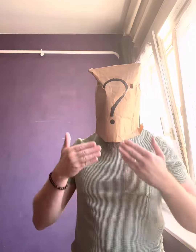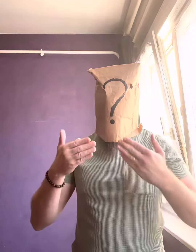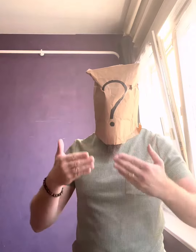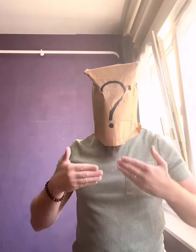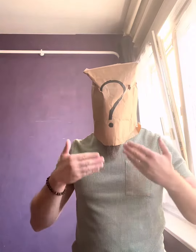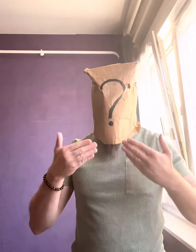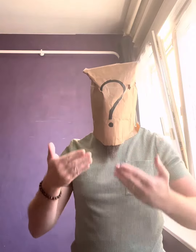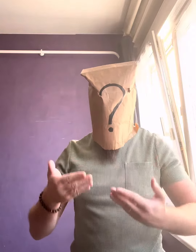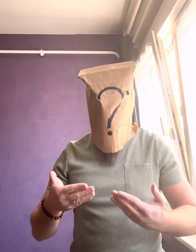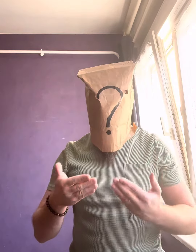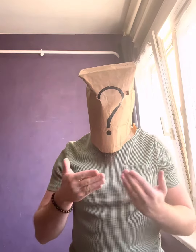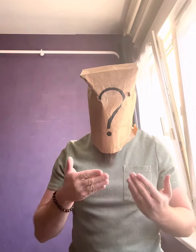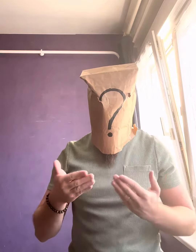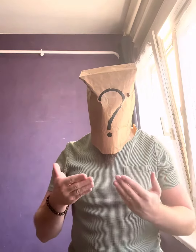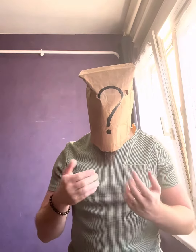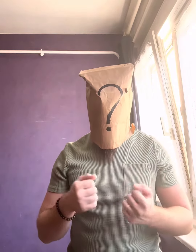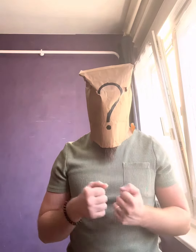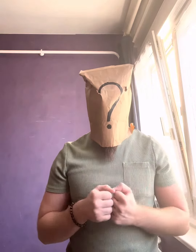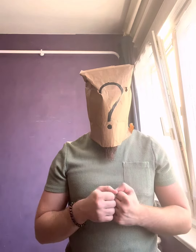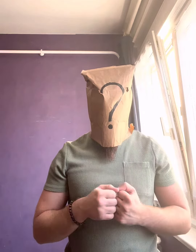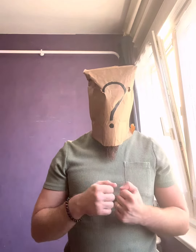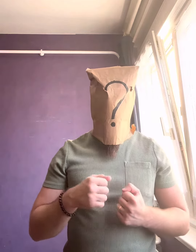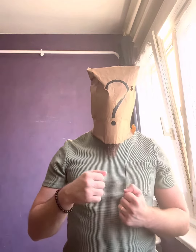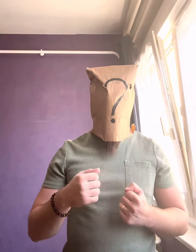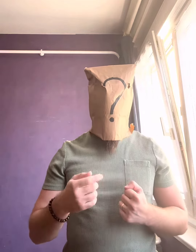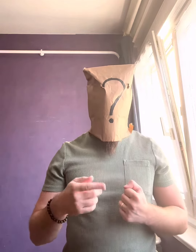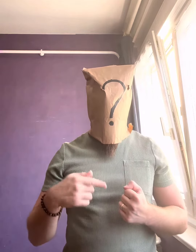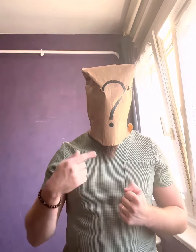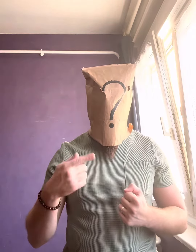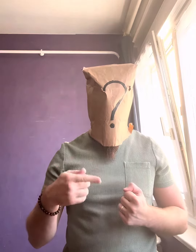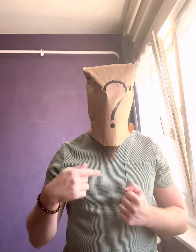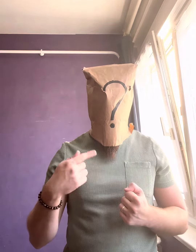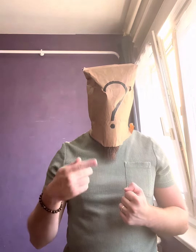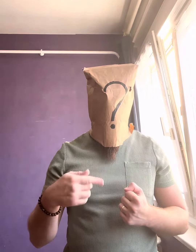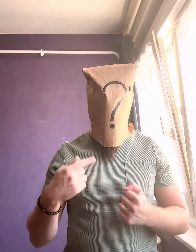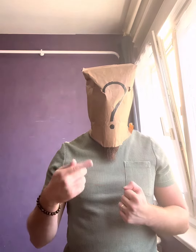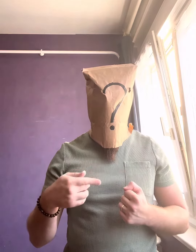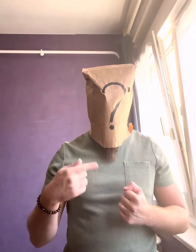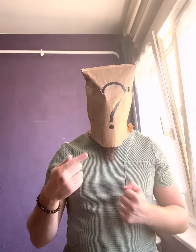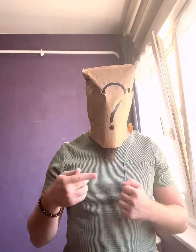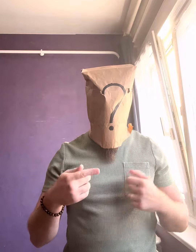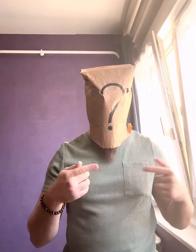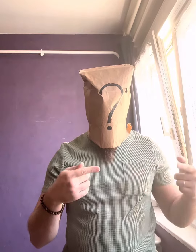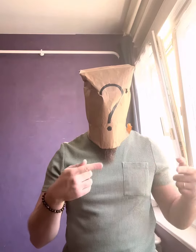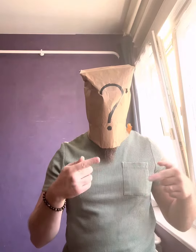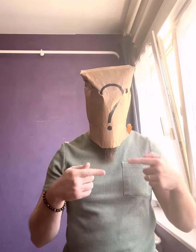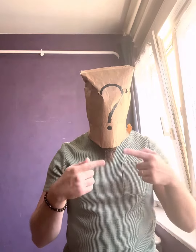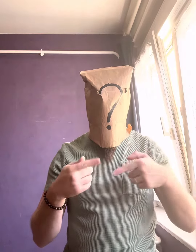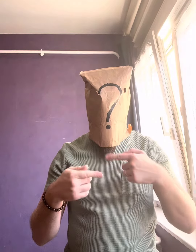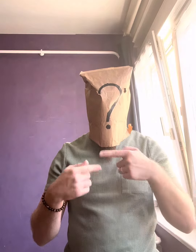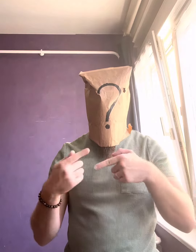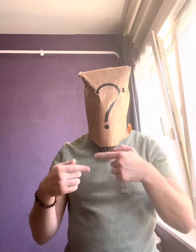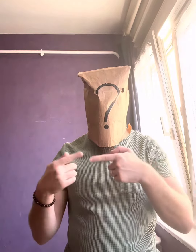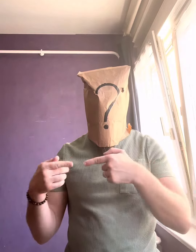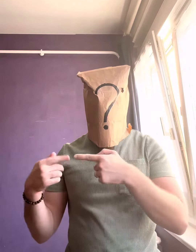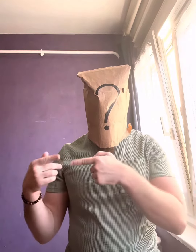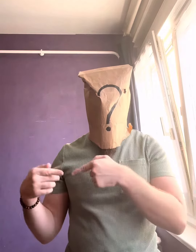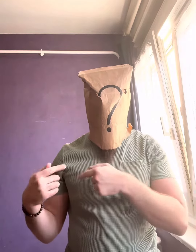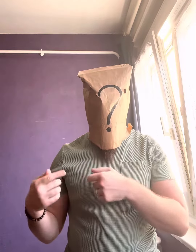essayant d'être bref une turbine est un dispositif tournant il utilise la force d'un fluide pour transmettre cette force un alternateur permet de produire